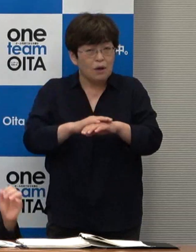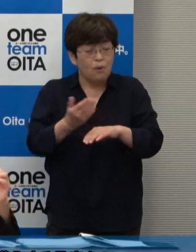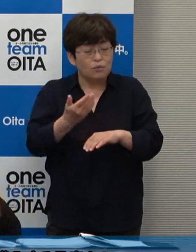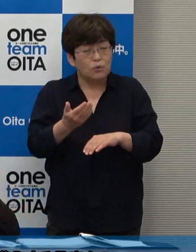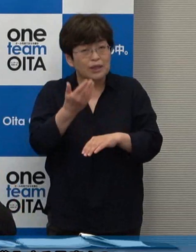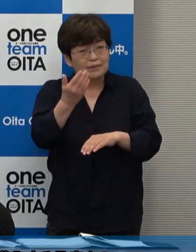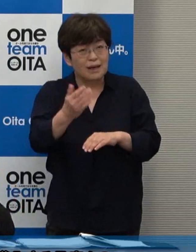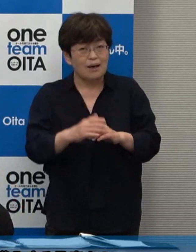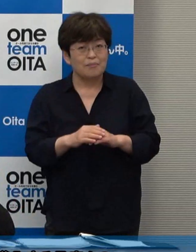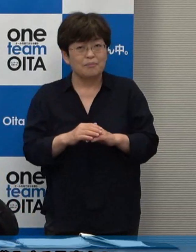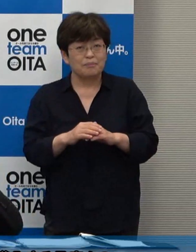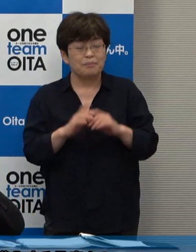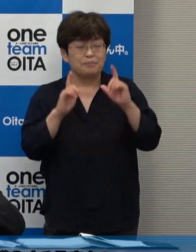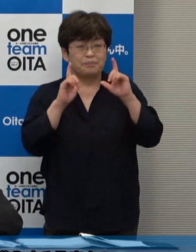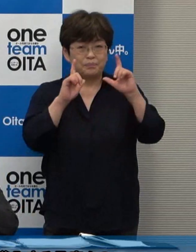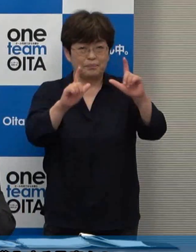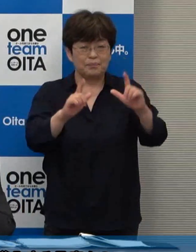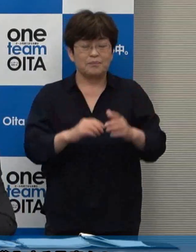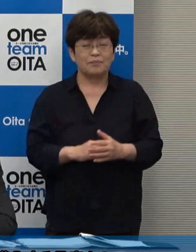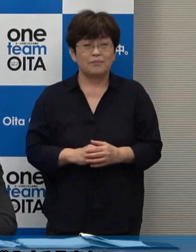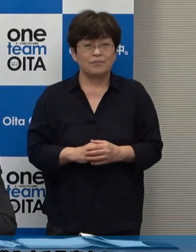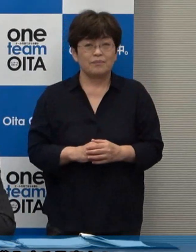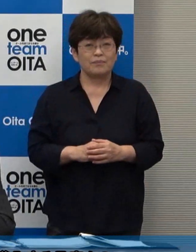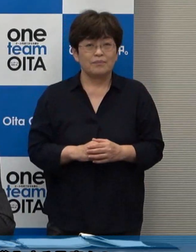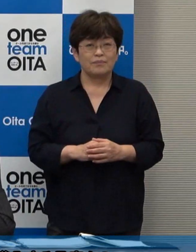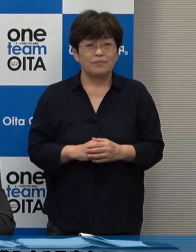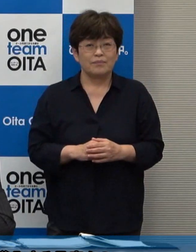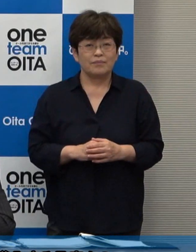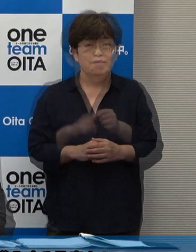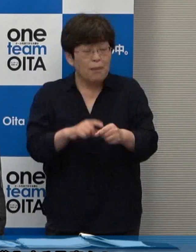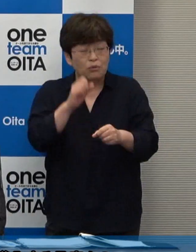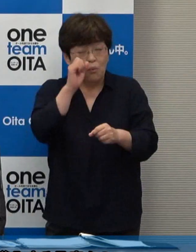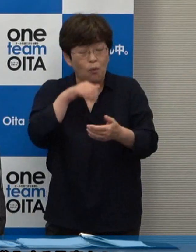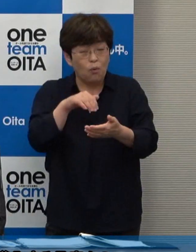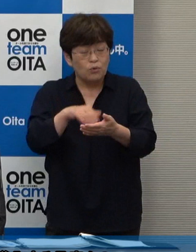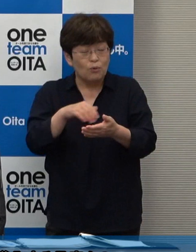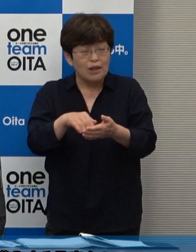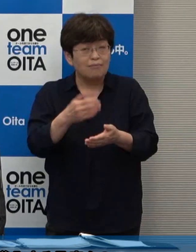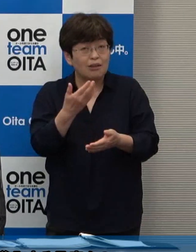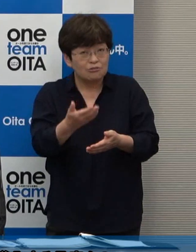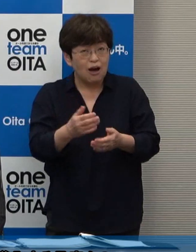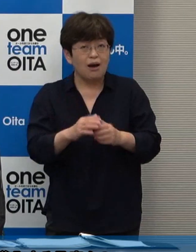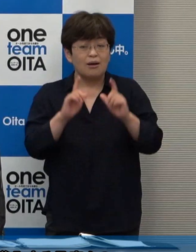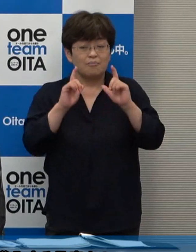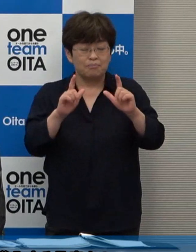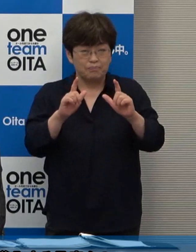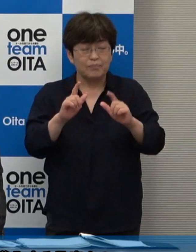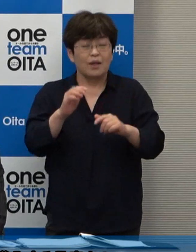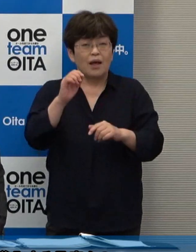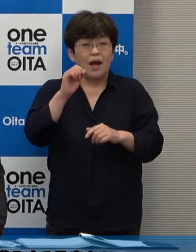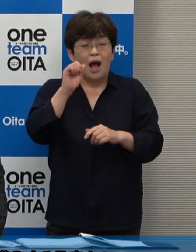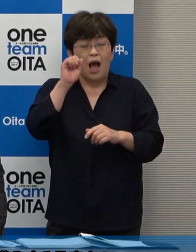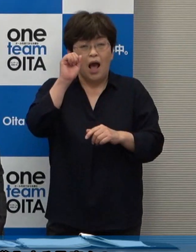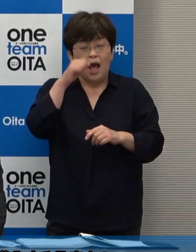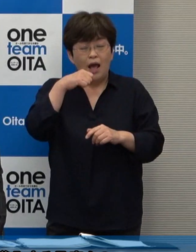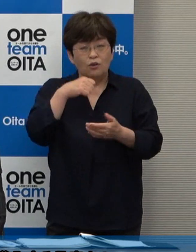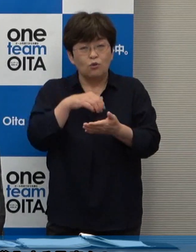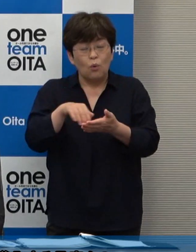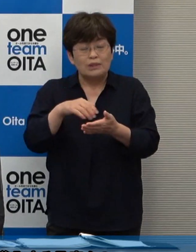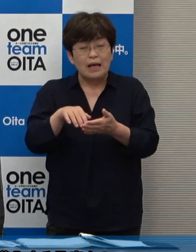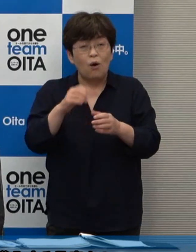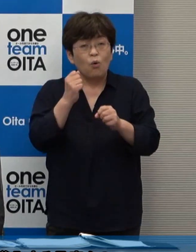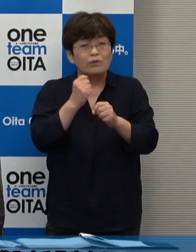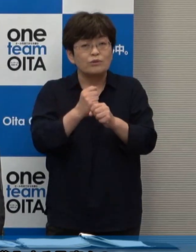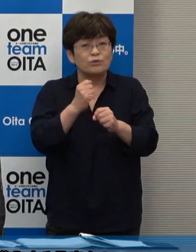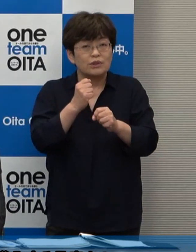タイミングですか、秋口じゃないかと思ってます。予算を組んでこれが通